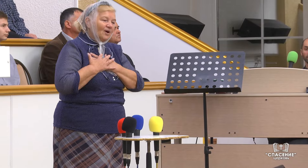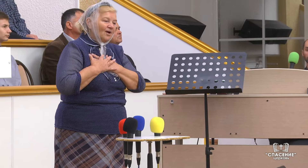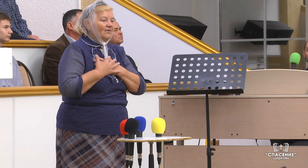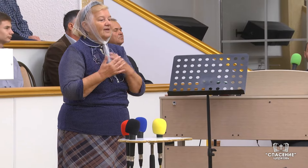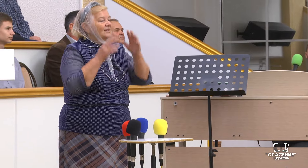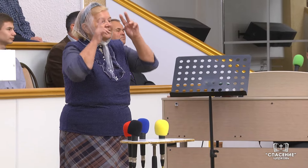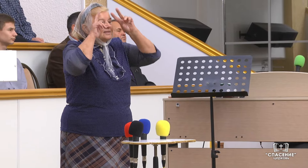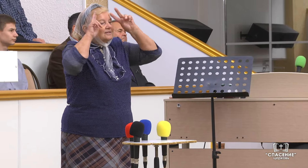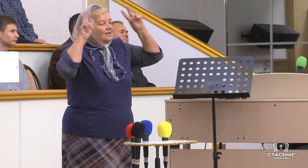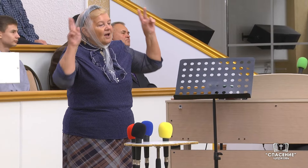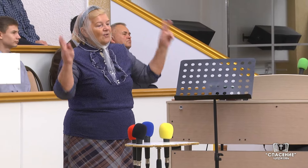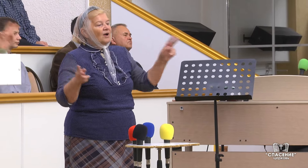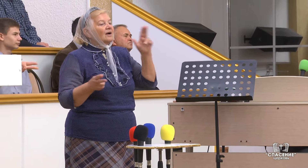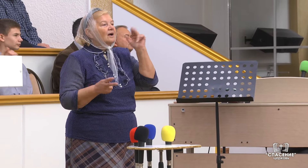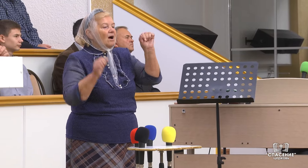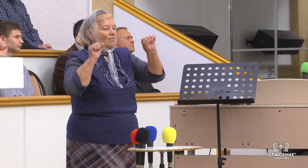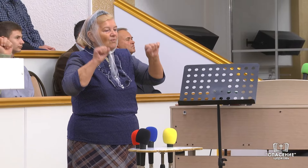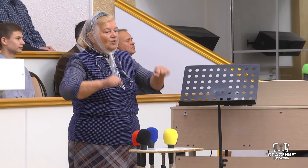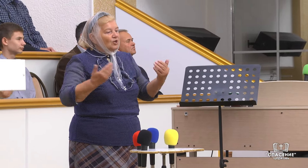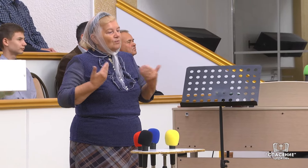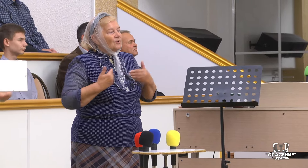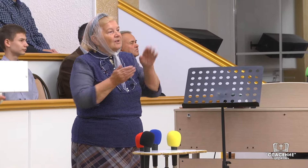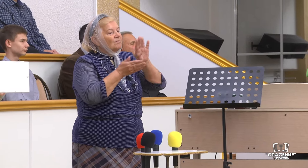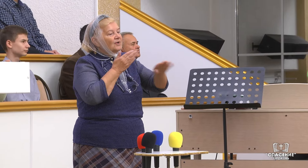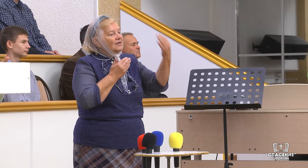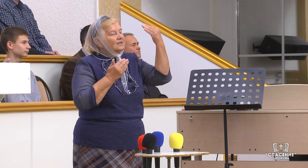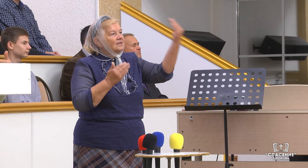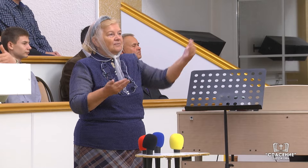знаю, как жить можно без тебя.